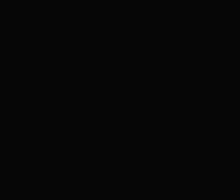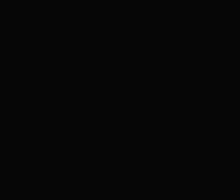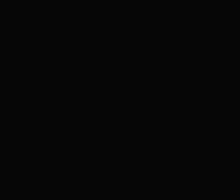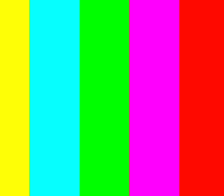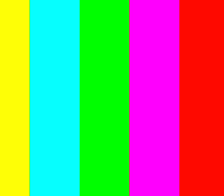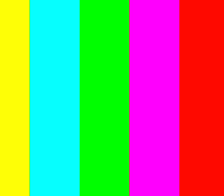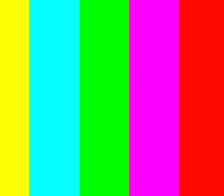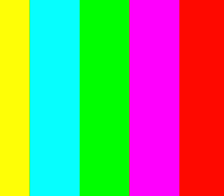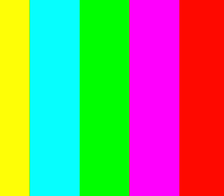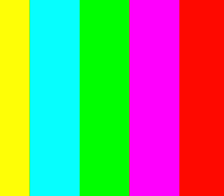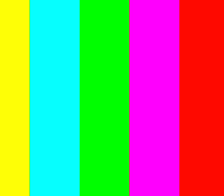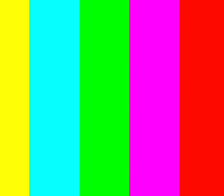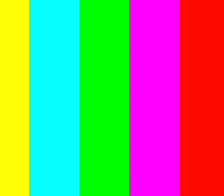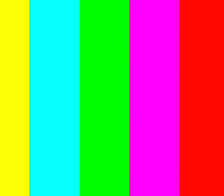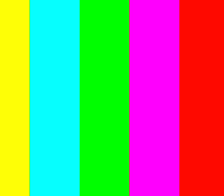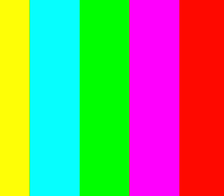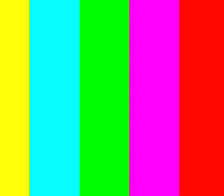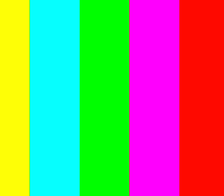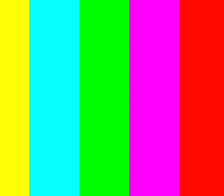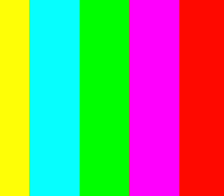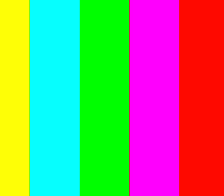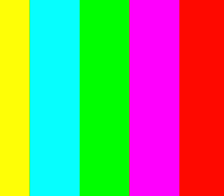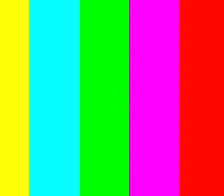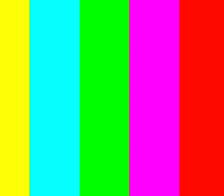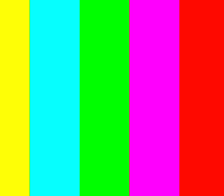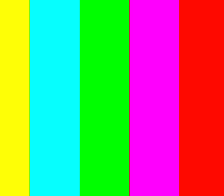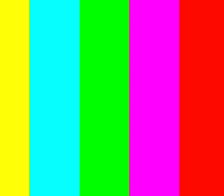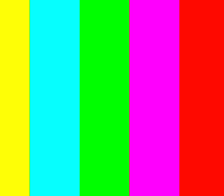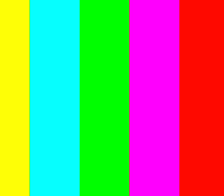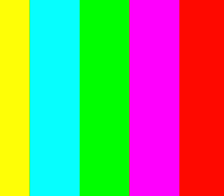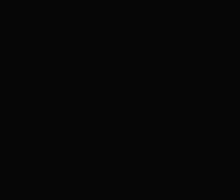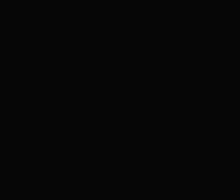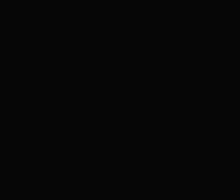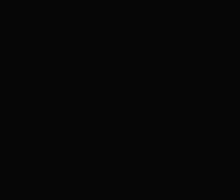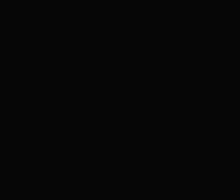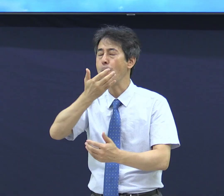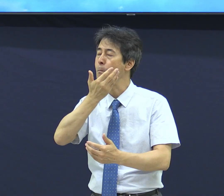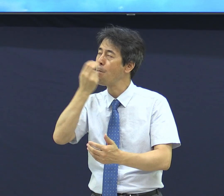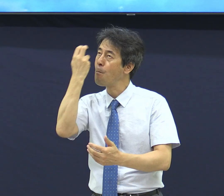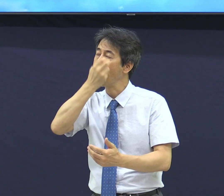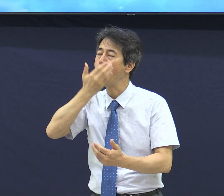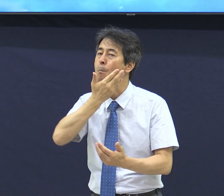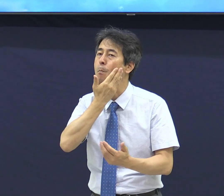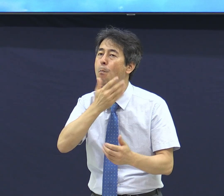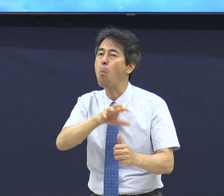크게 거룩하고 지혜롭고 힘있게